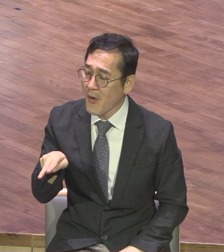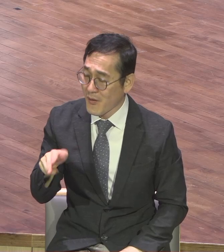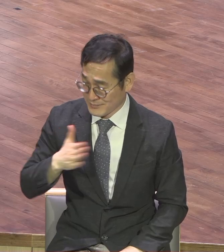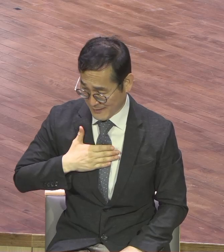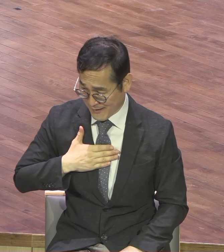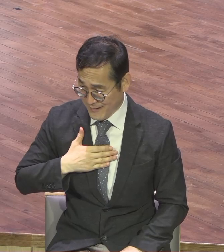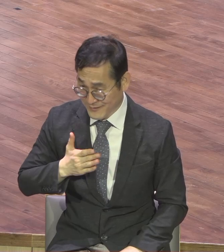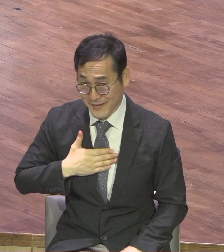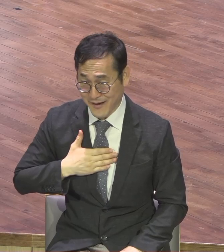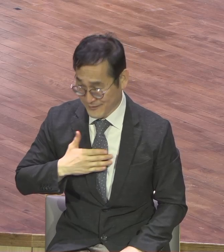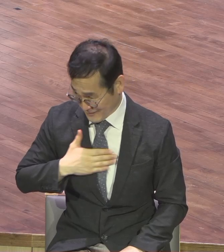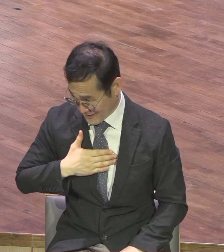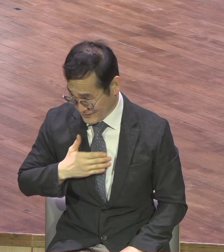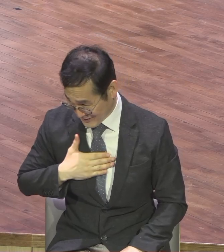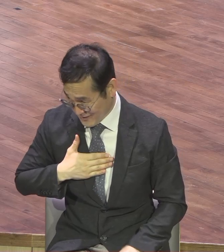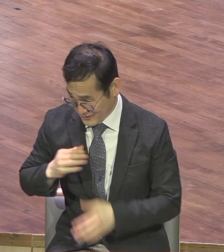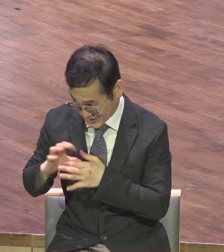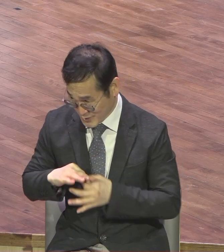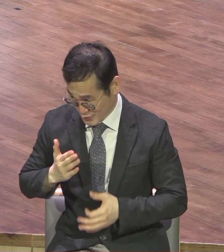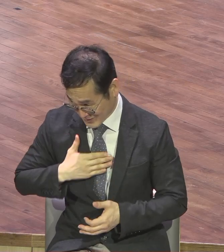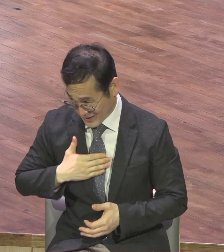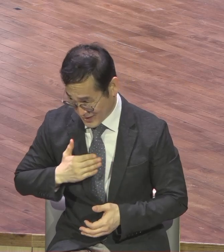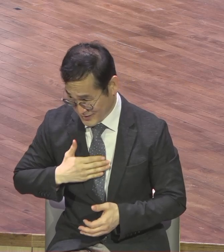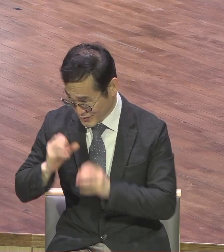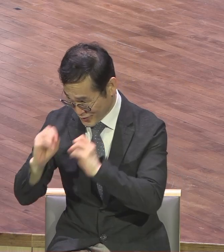선포하고 이러면요 아버지 기분 막 째진다